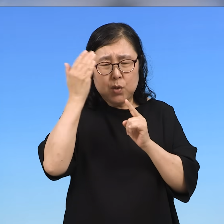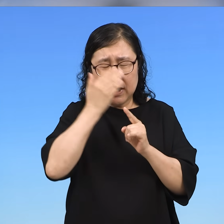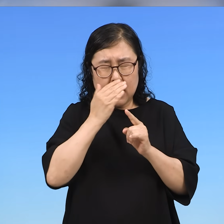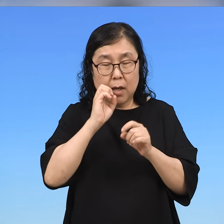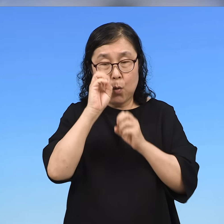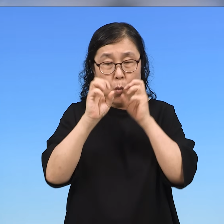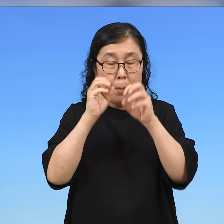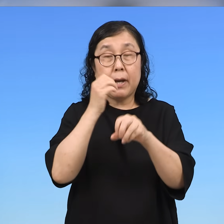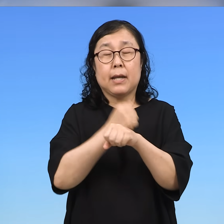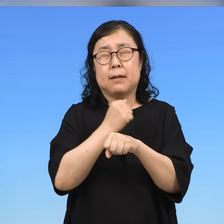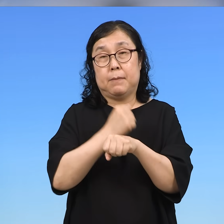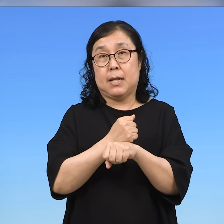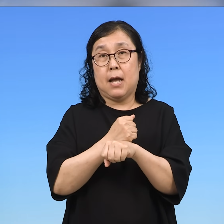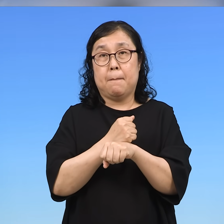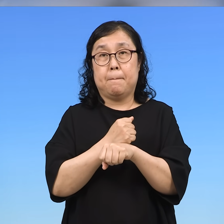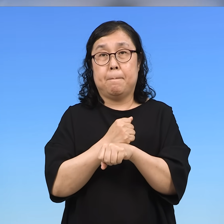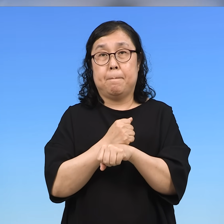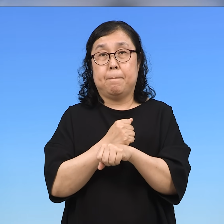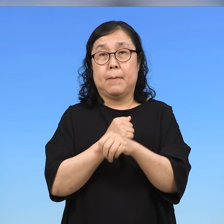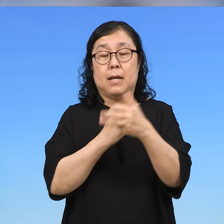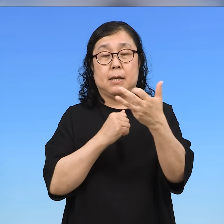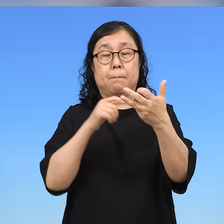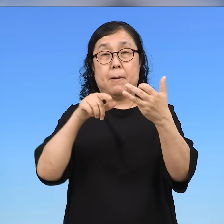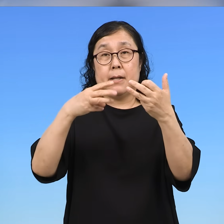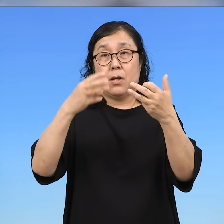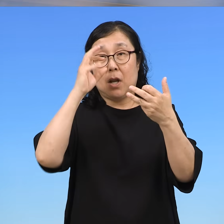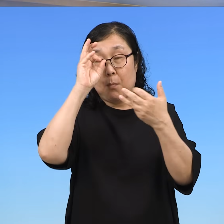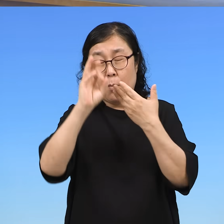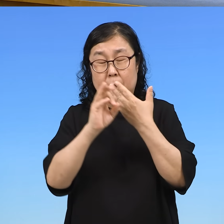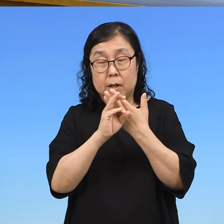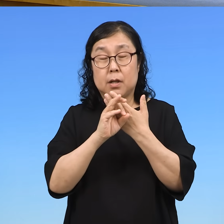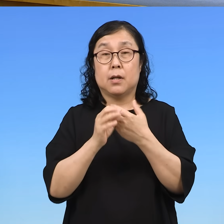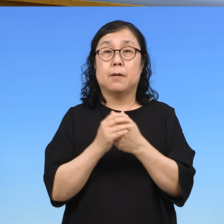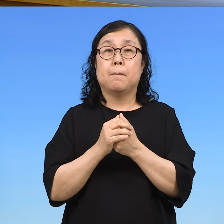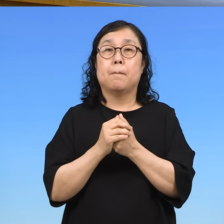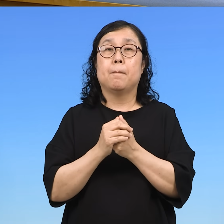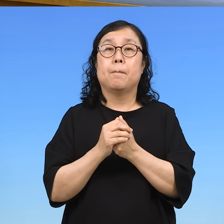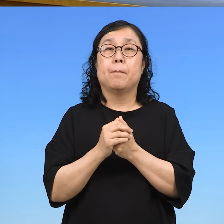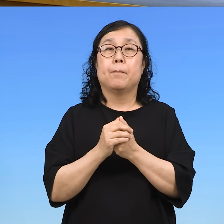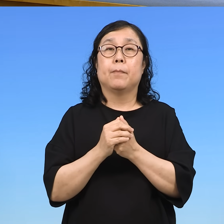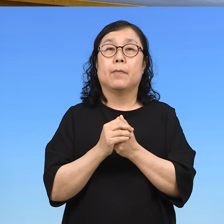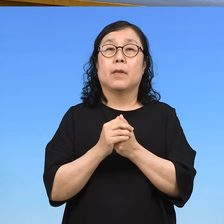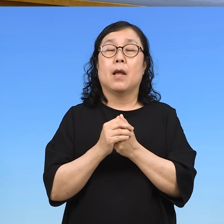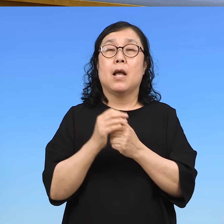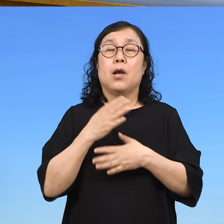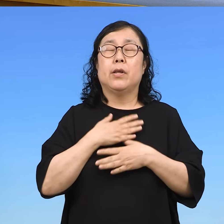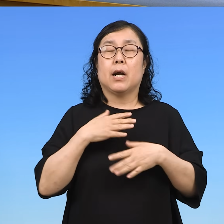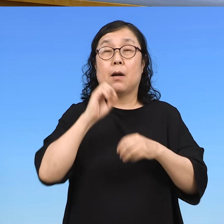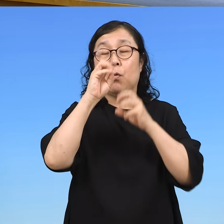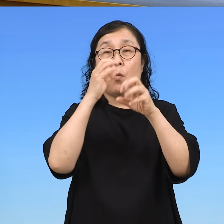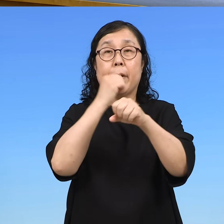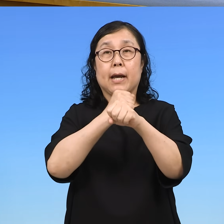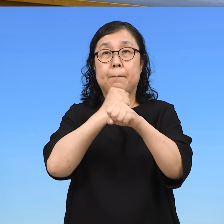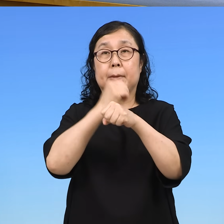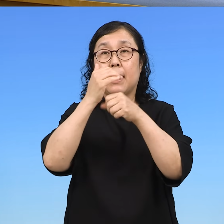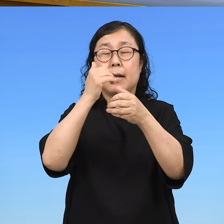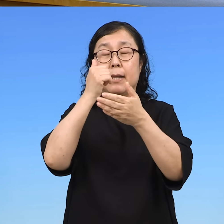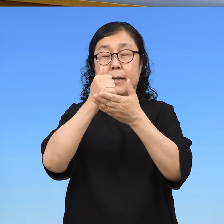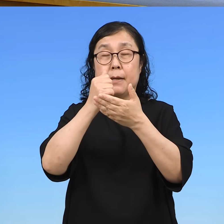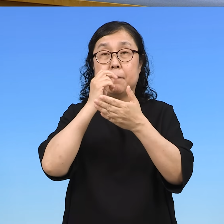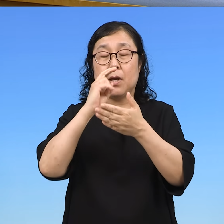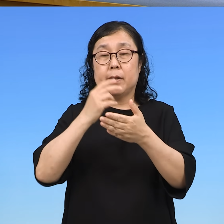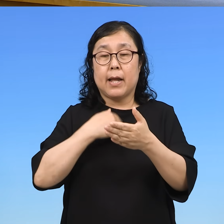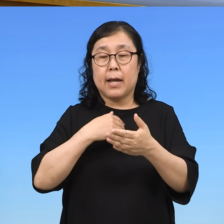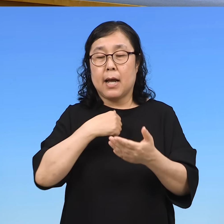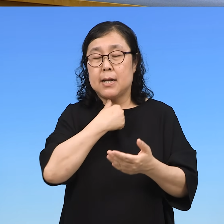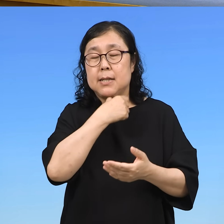표현을 해놓았는데, 그런데 중요한 건 그 다음 18절입니다 18절에도 초반부에 가면은 자기의 연약함을 고백합니다.